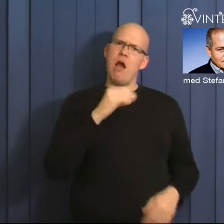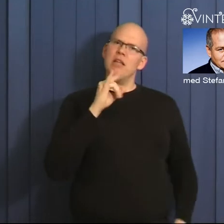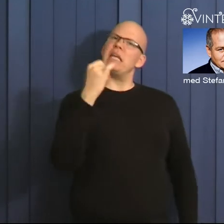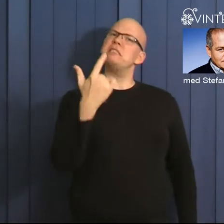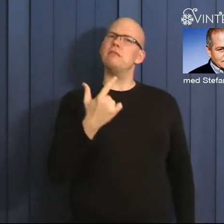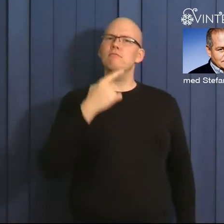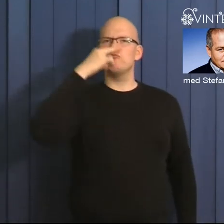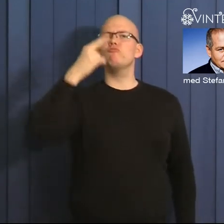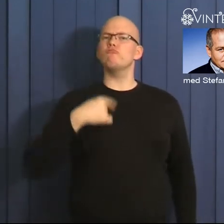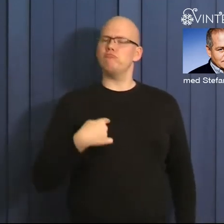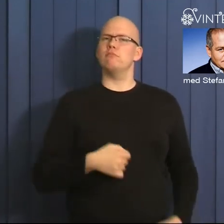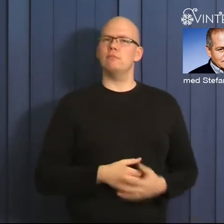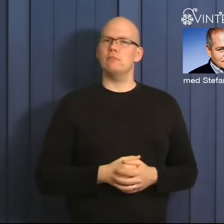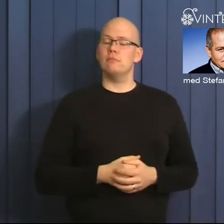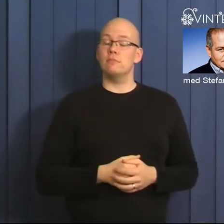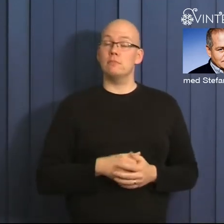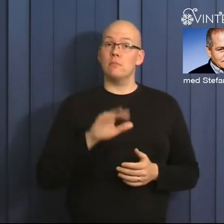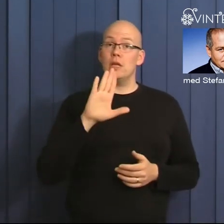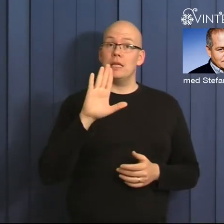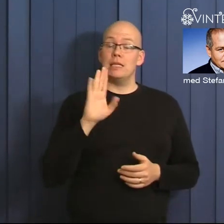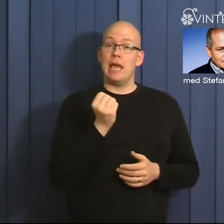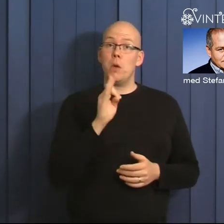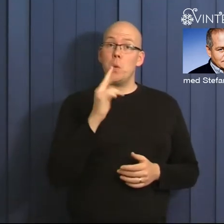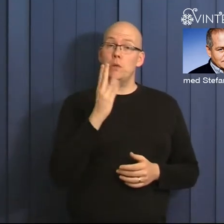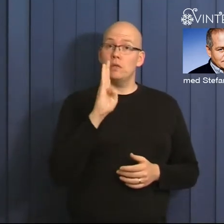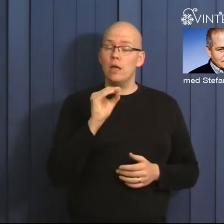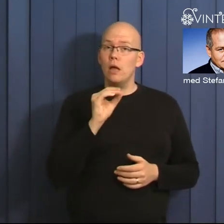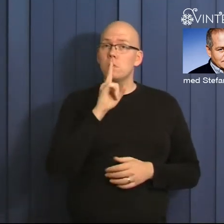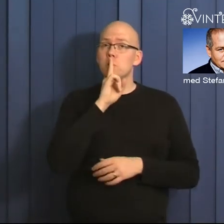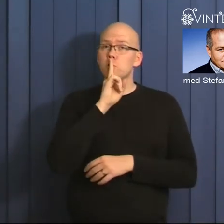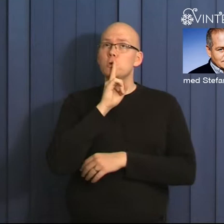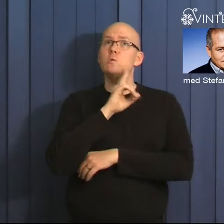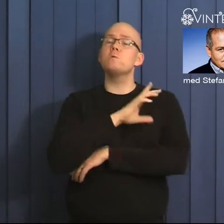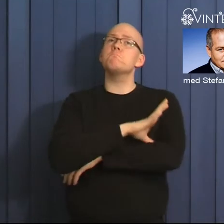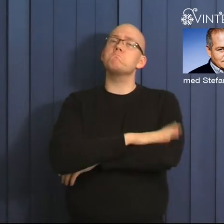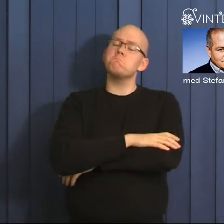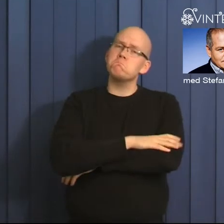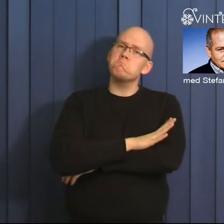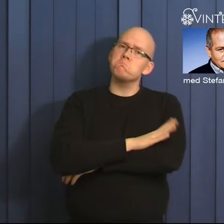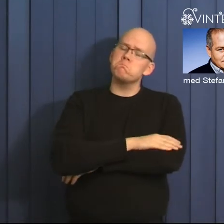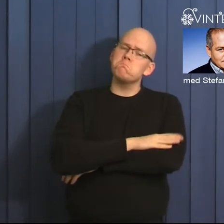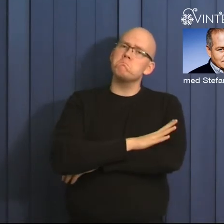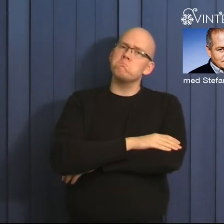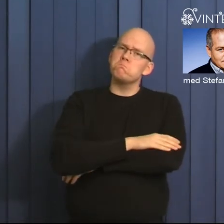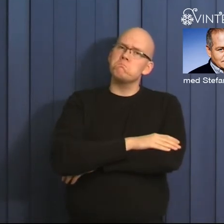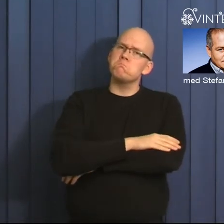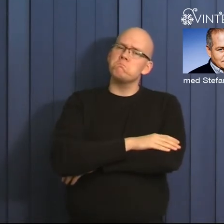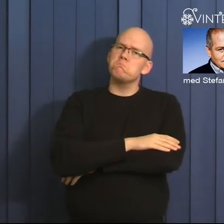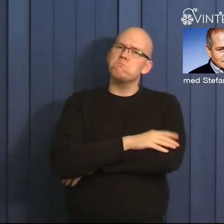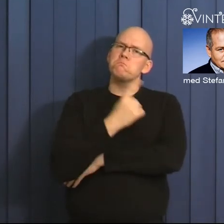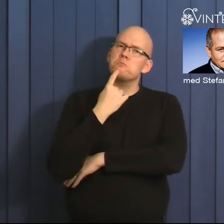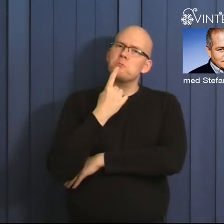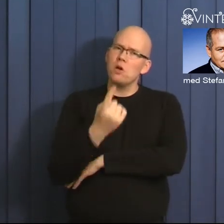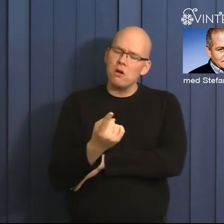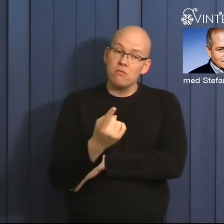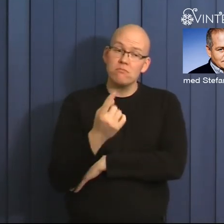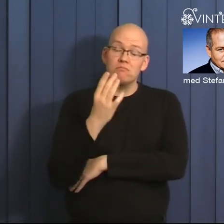stolthet jeh Oda satt tyst några ögonblick sen sa han med sin Milda röst att så vitt han